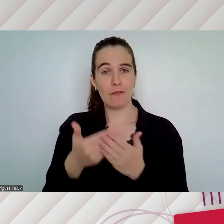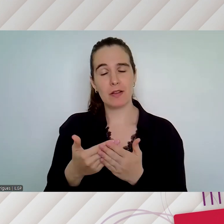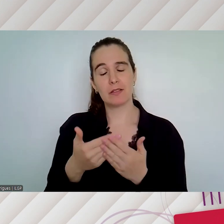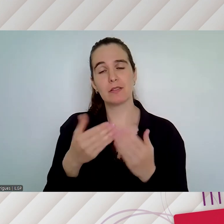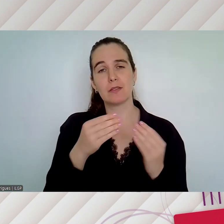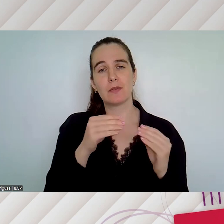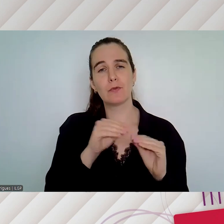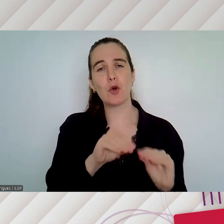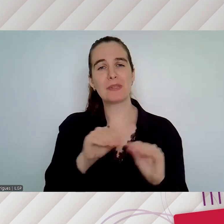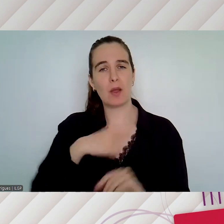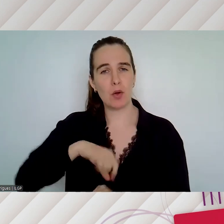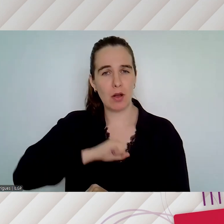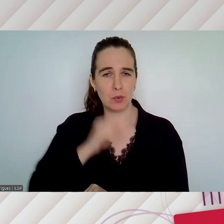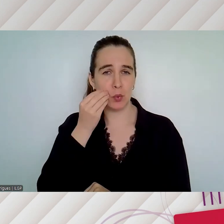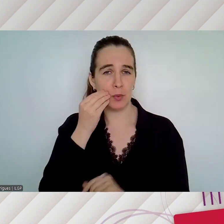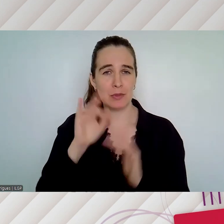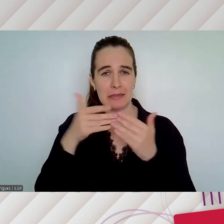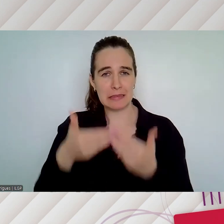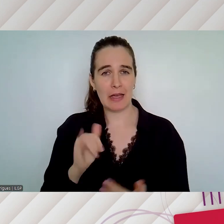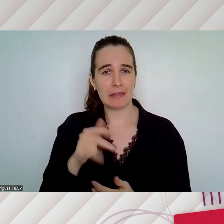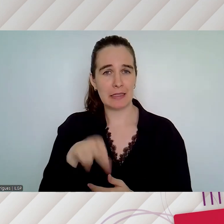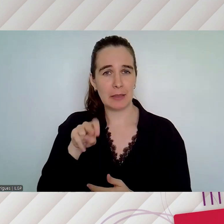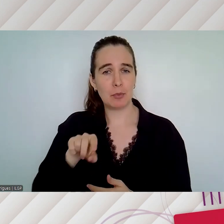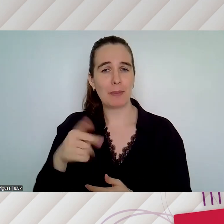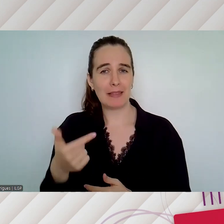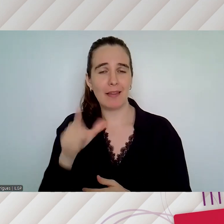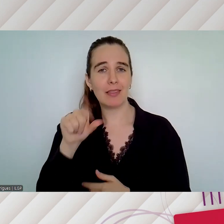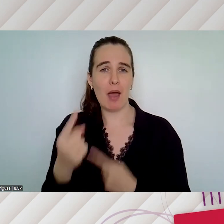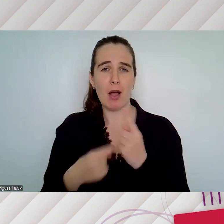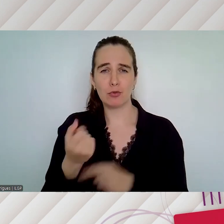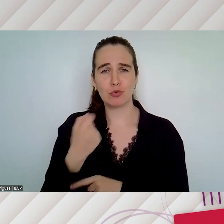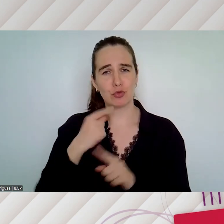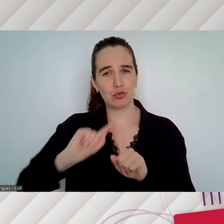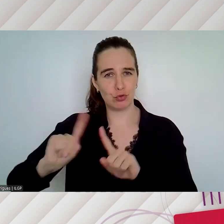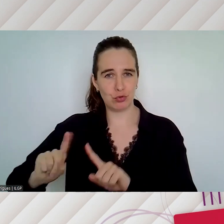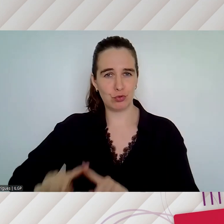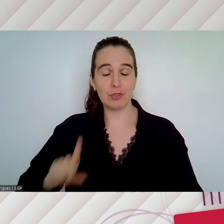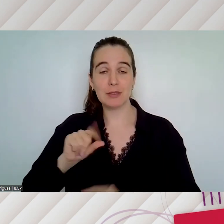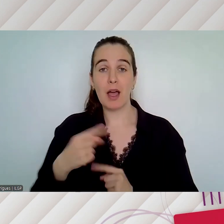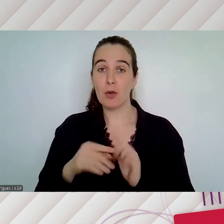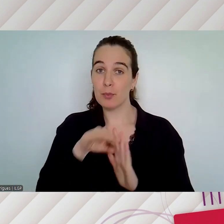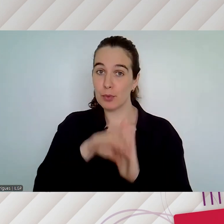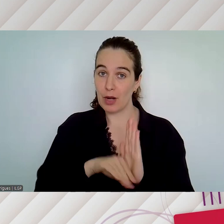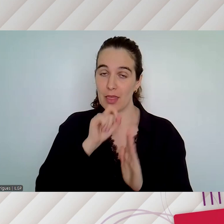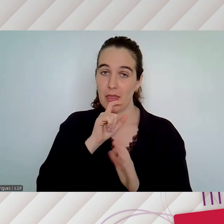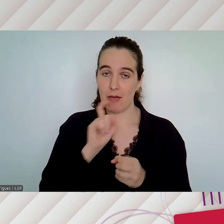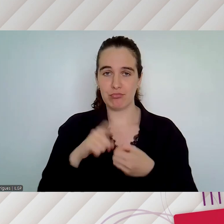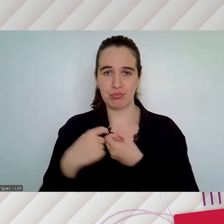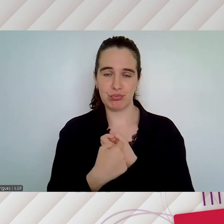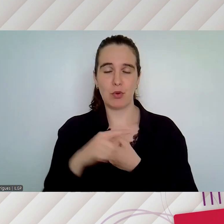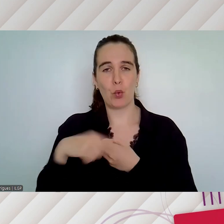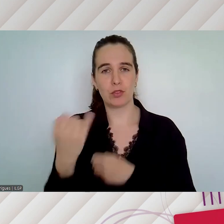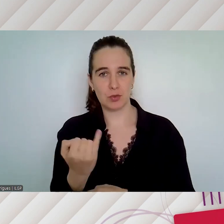formativa em ina.pt, onde poderá também encontrar um vasto catálogo de cursos, bem como programas em parceria e percursos